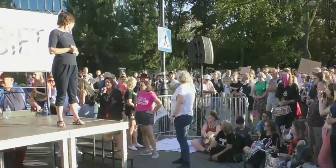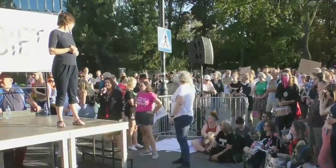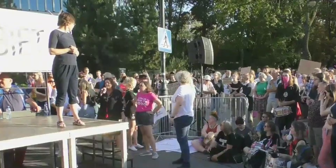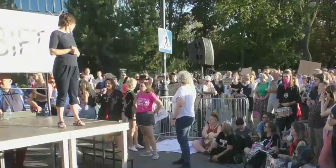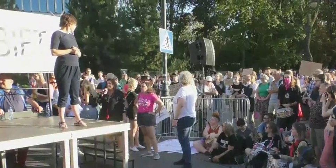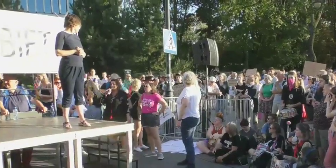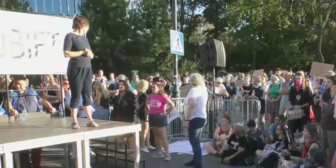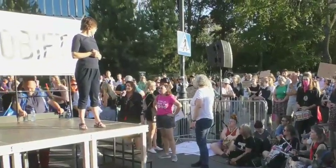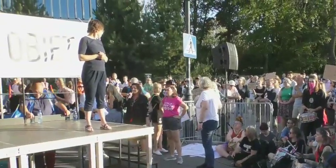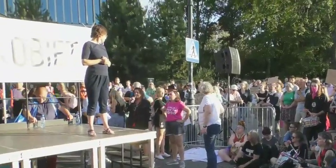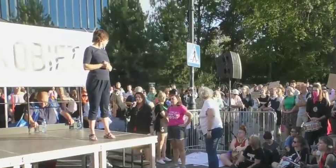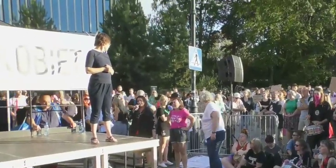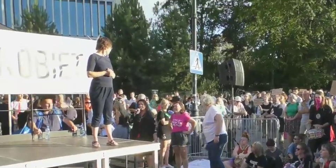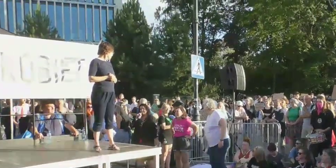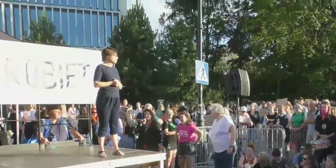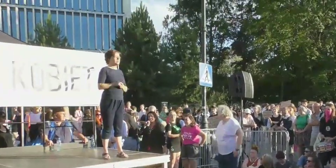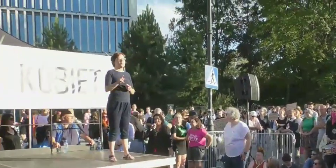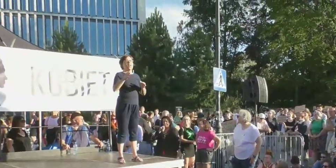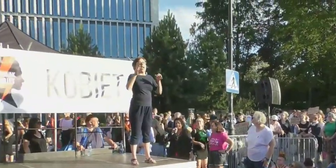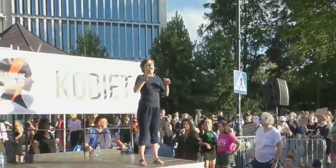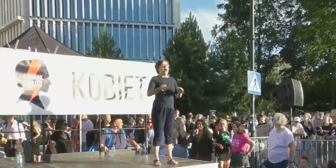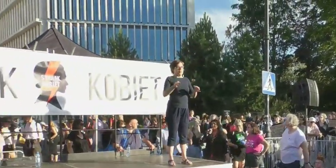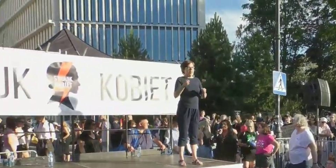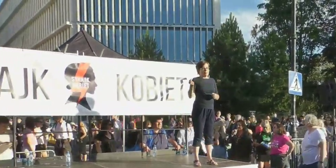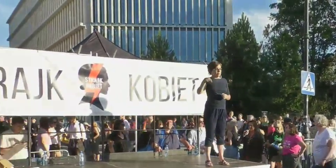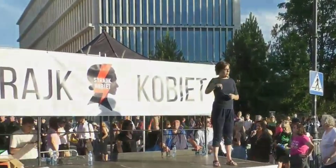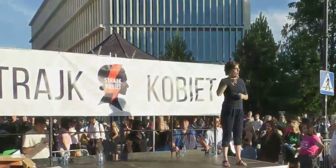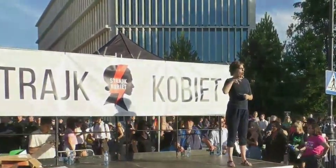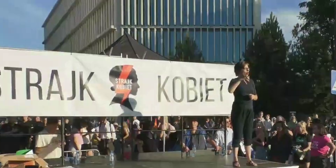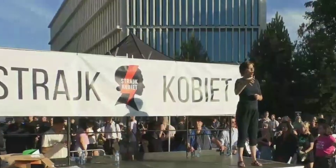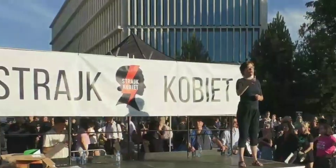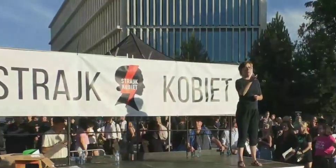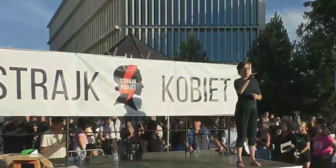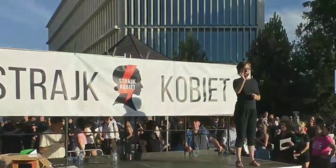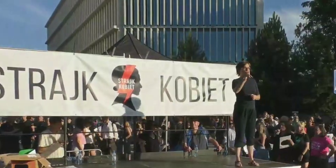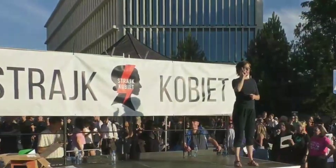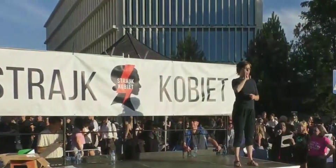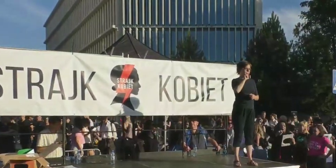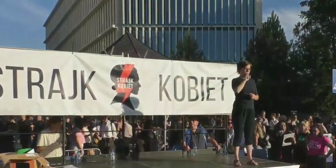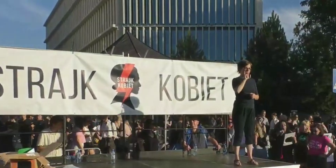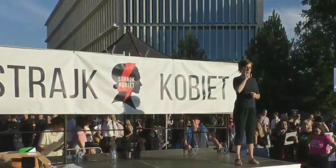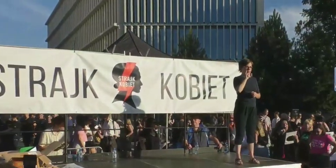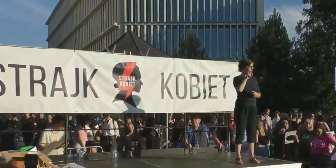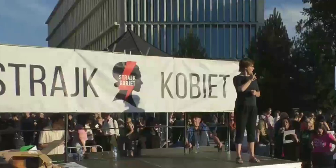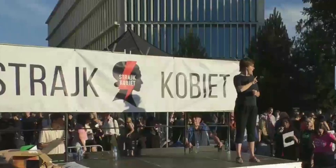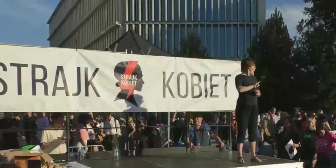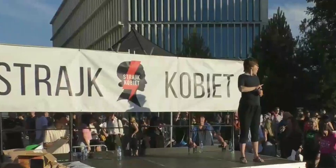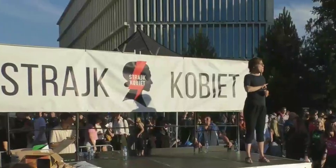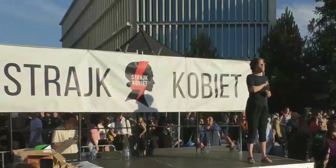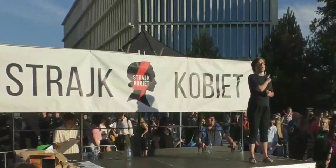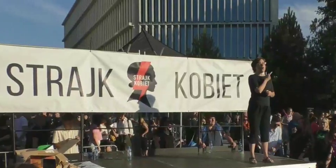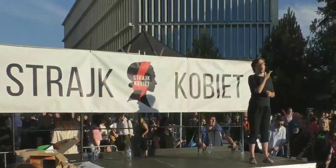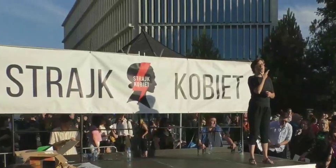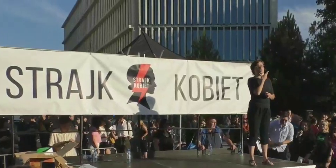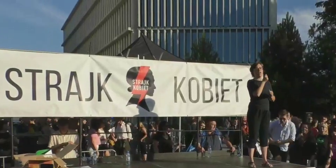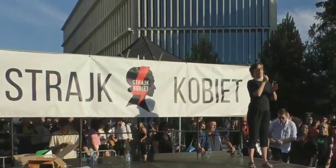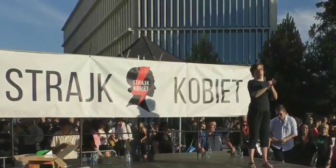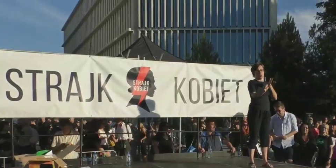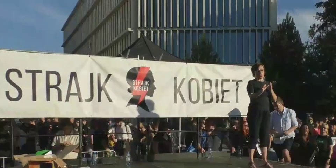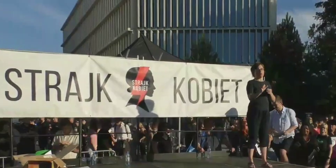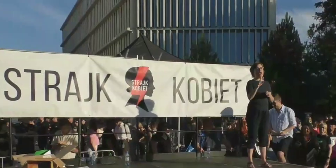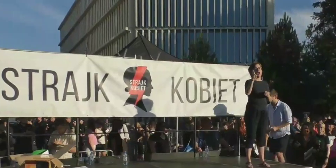A teraz nasz gość specjalny, Rodzynek. Miłość nie wyklucza, Hubert